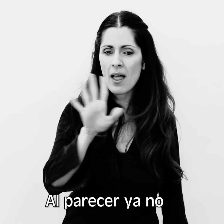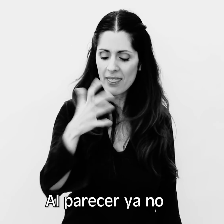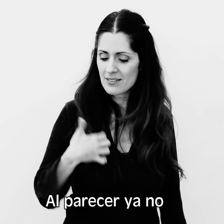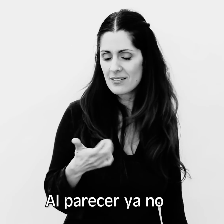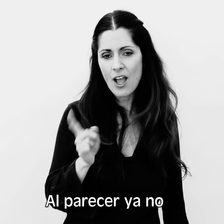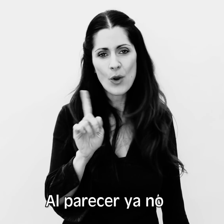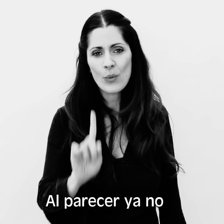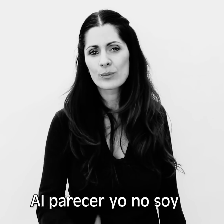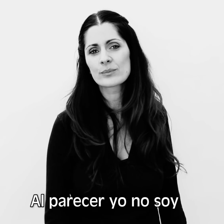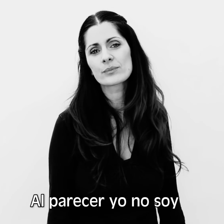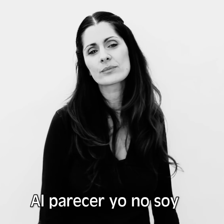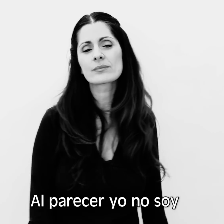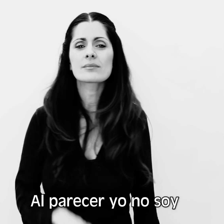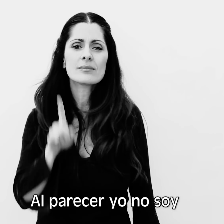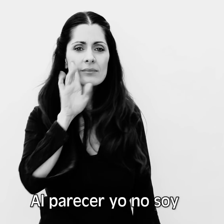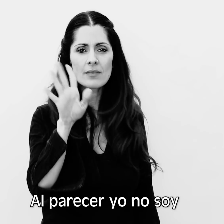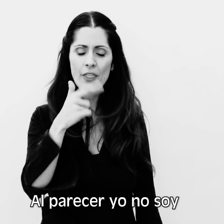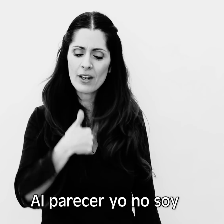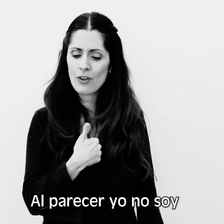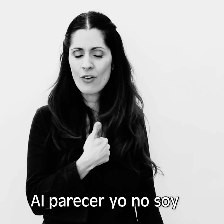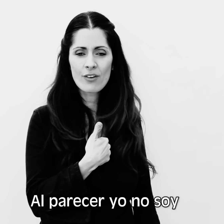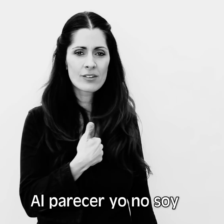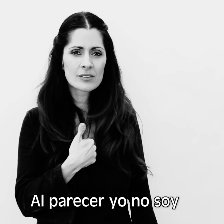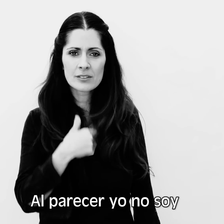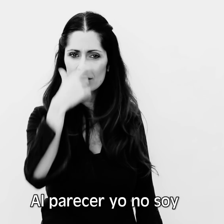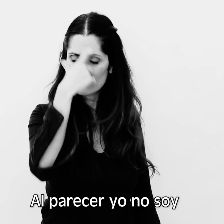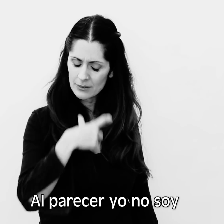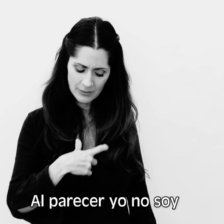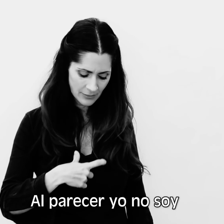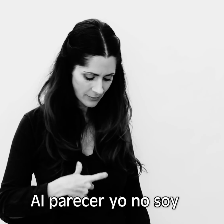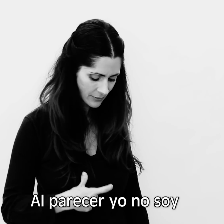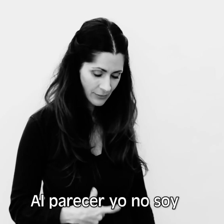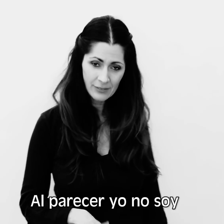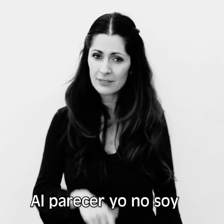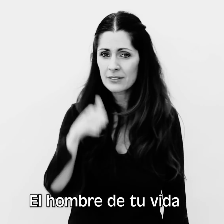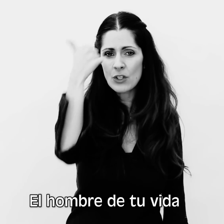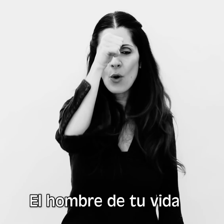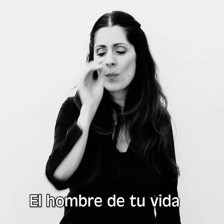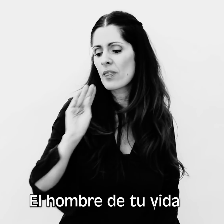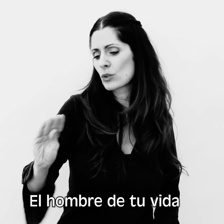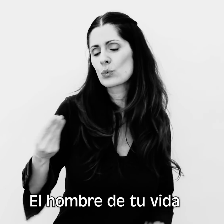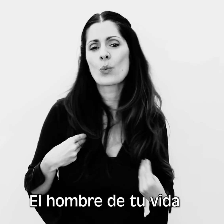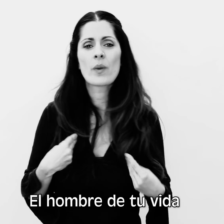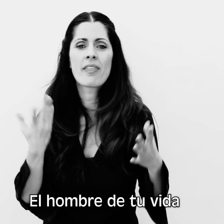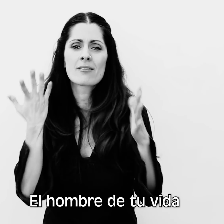Al parecer yo no Soy el hombre de tu vida